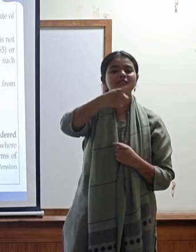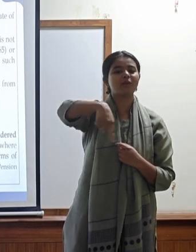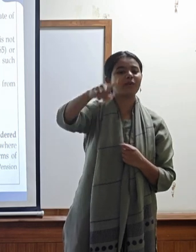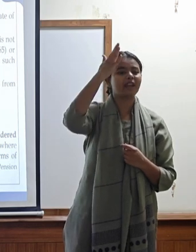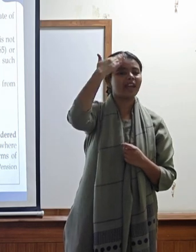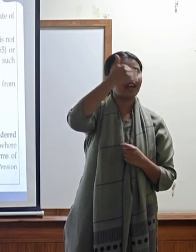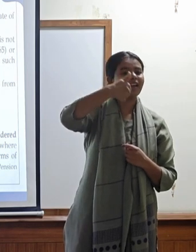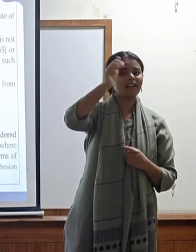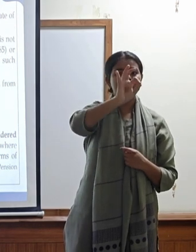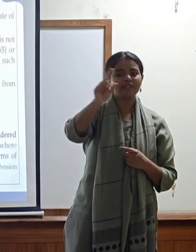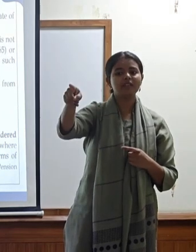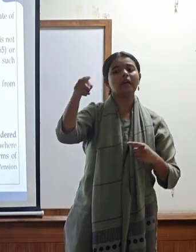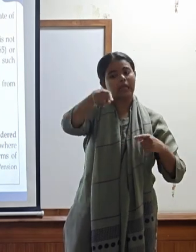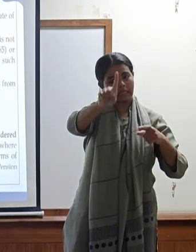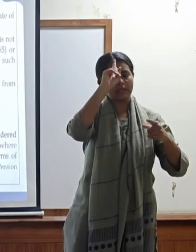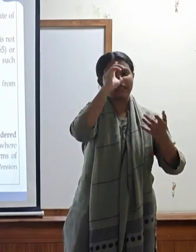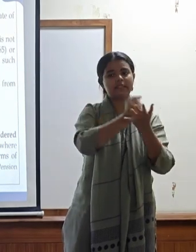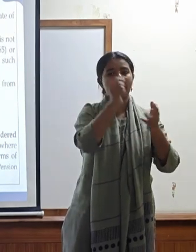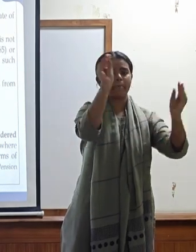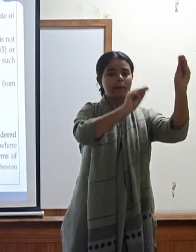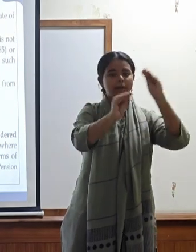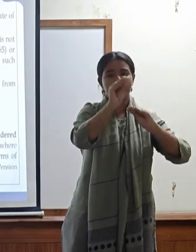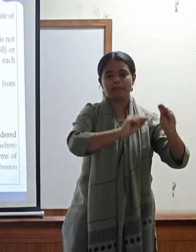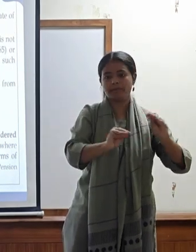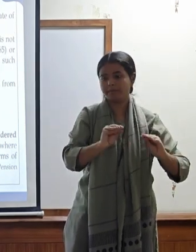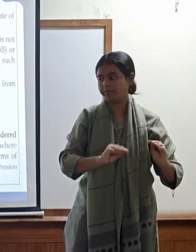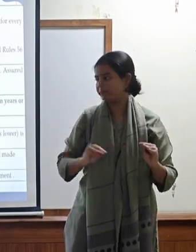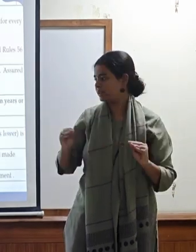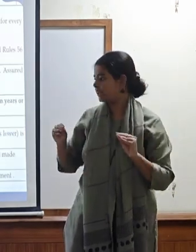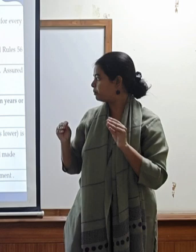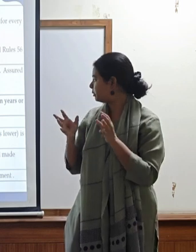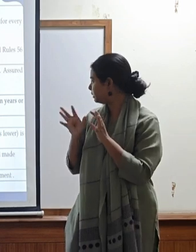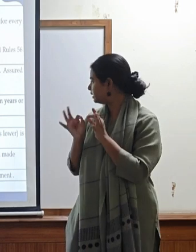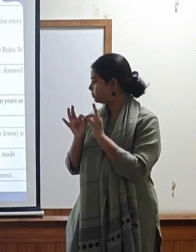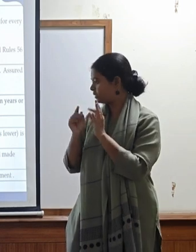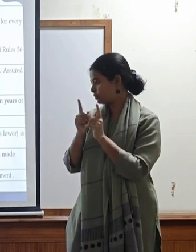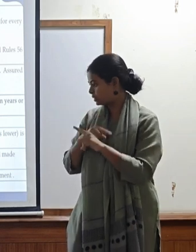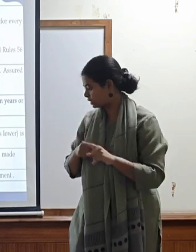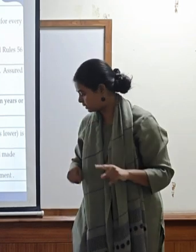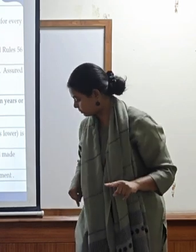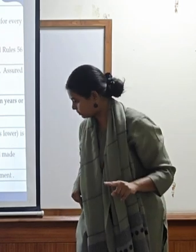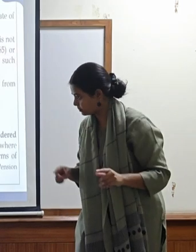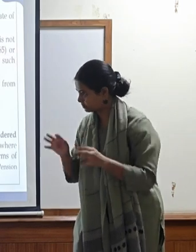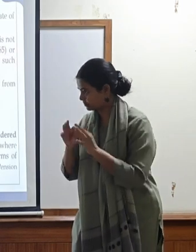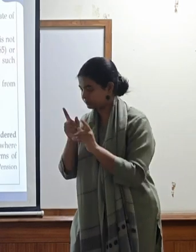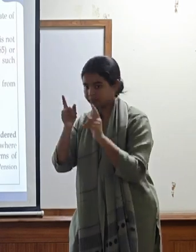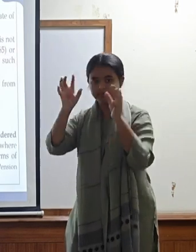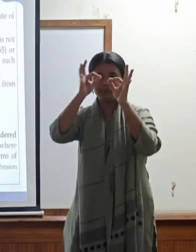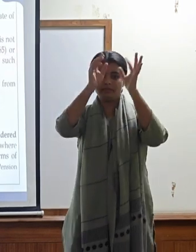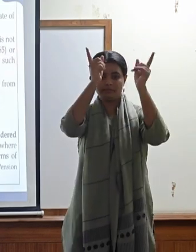वो डेटा फीड करना है। एक मिनट